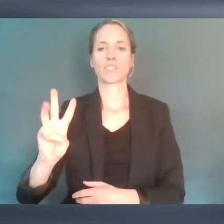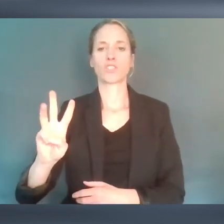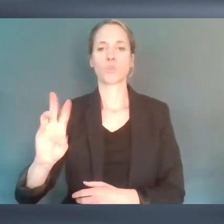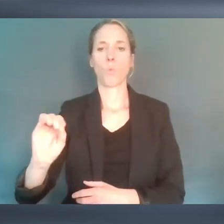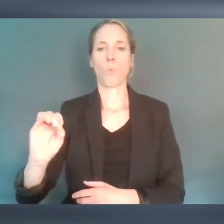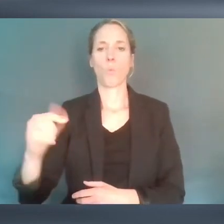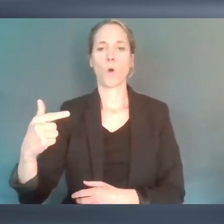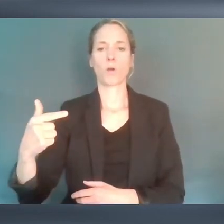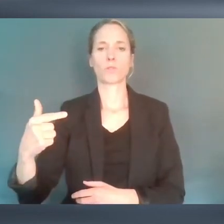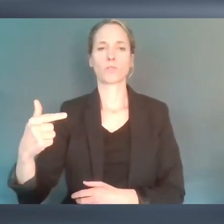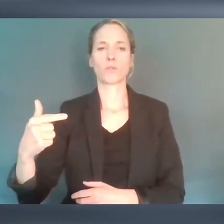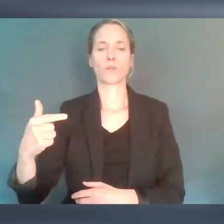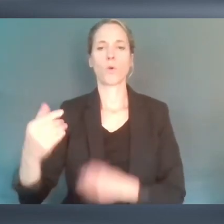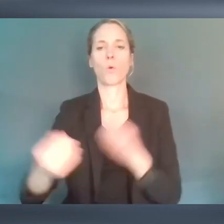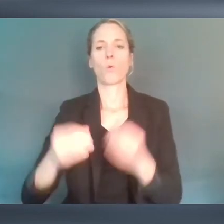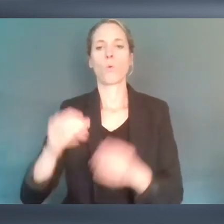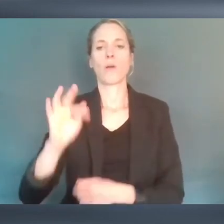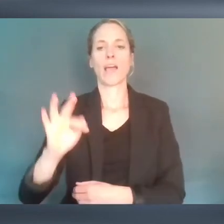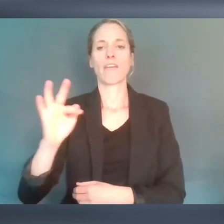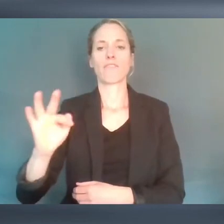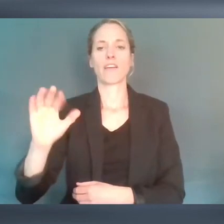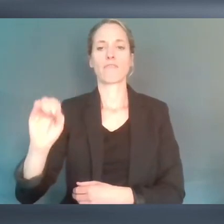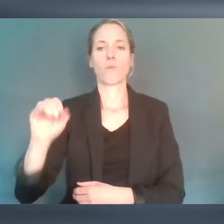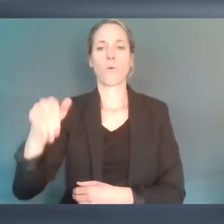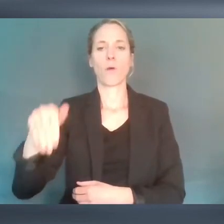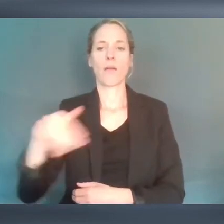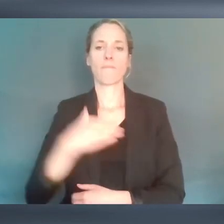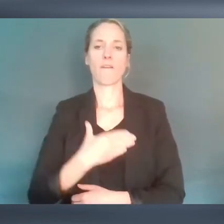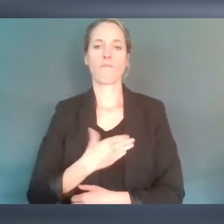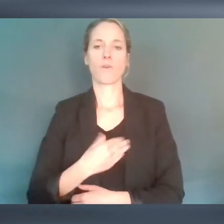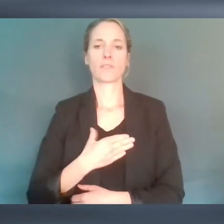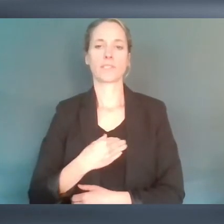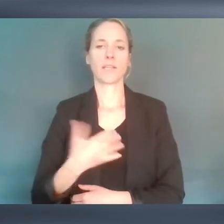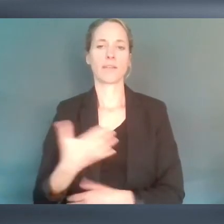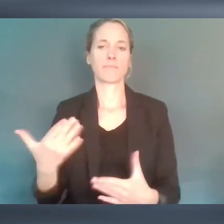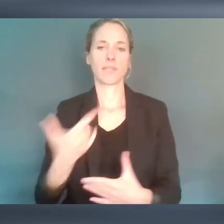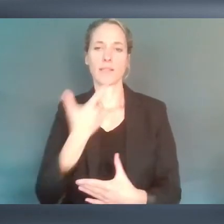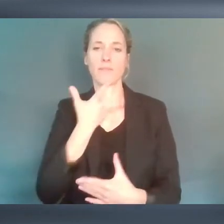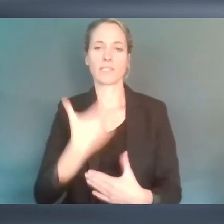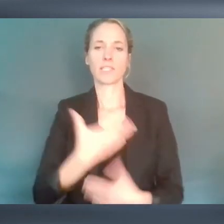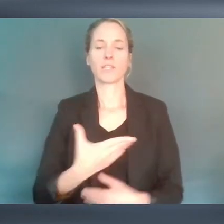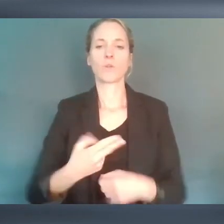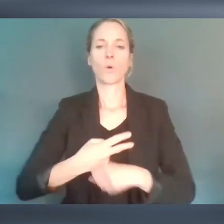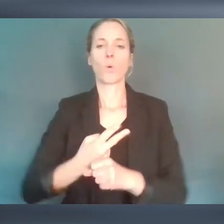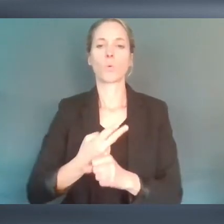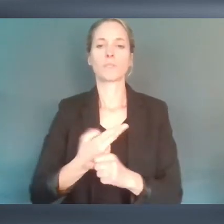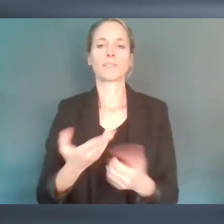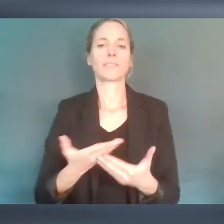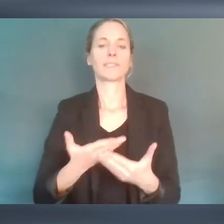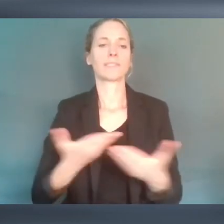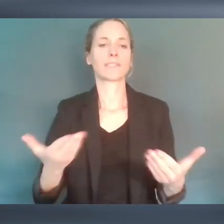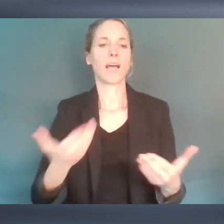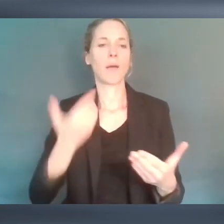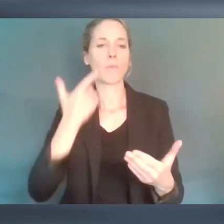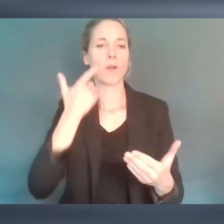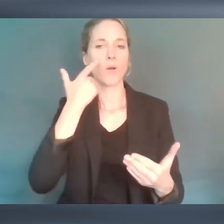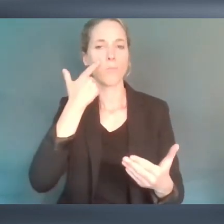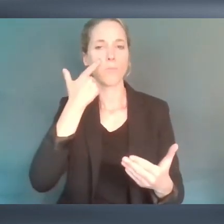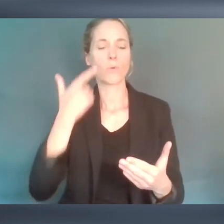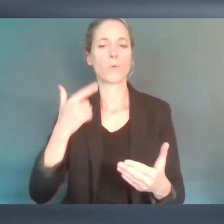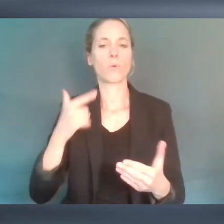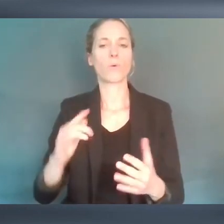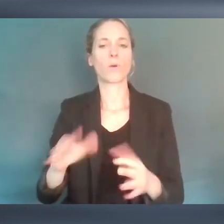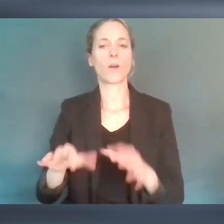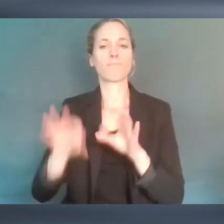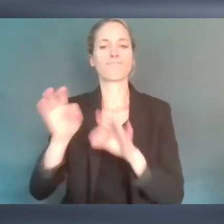ou FFOM en français, qui est un outil simple pour sortir les forces, les faiblesses, les opportunités et les menaces.